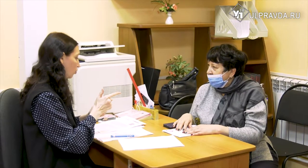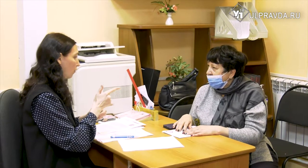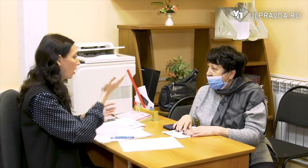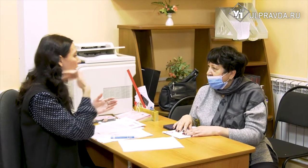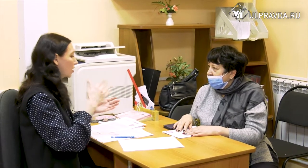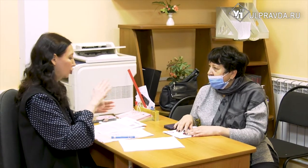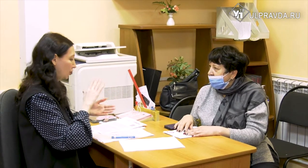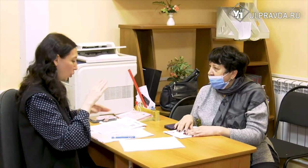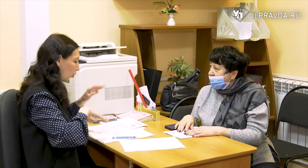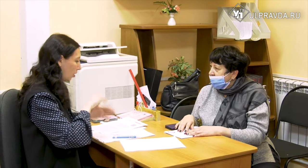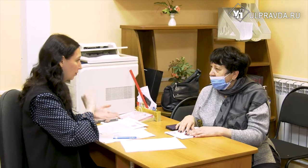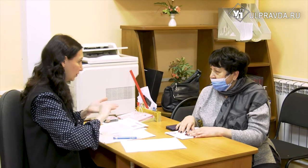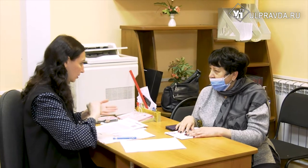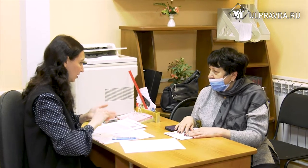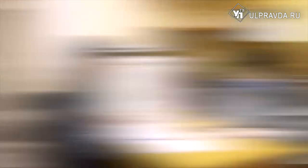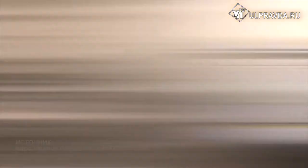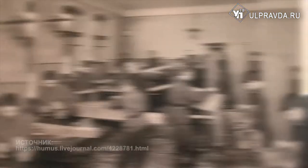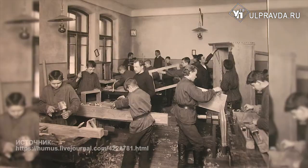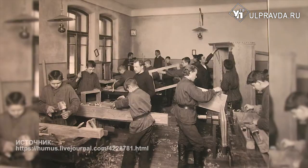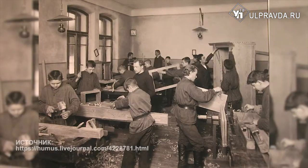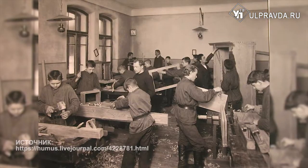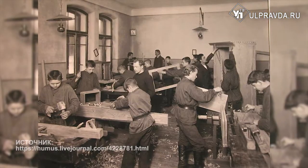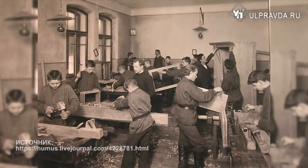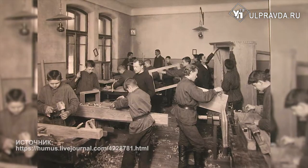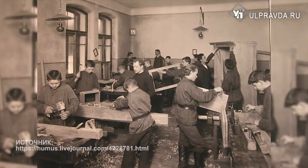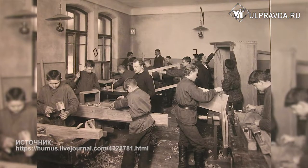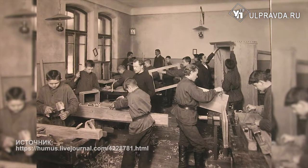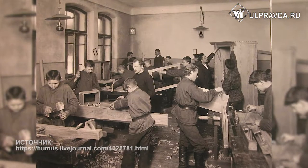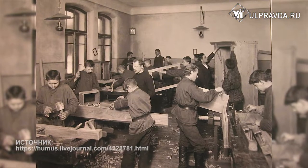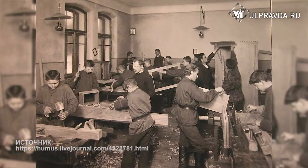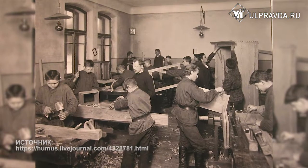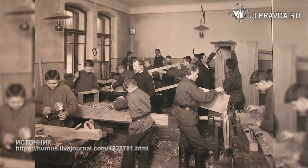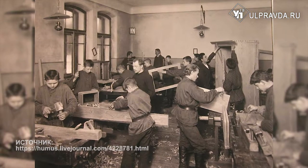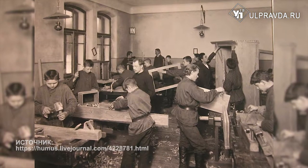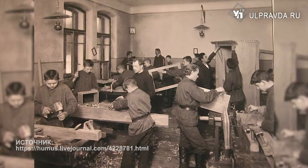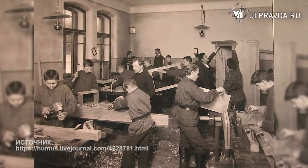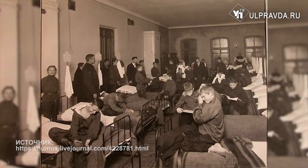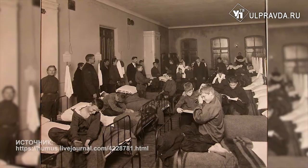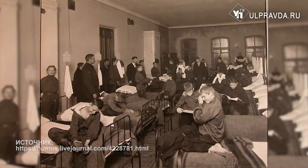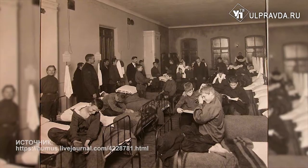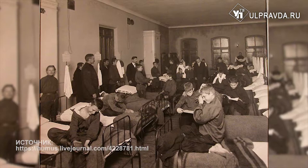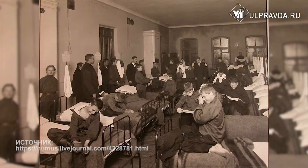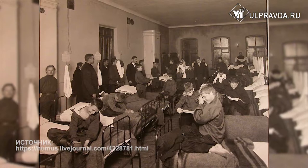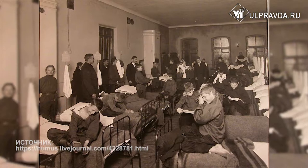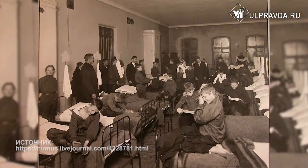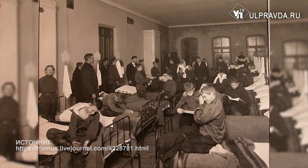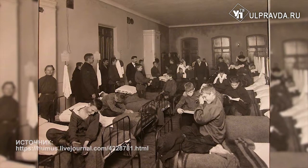по слуху и речи. Спустя много лет, лишь только в 1992 году, эта профессия была занесена в государственный